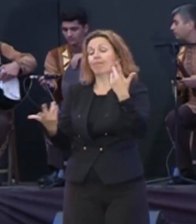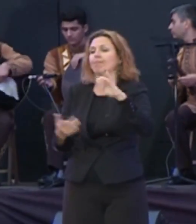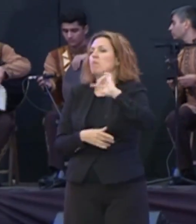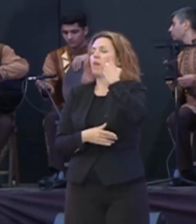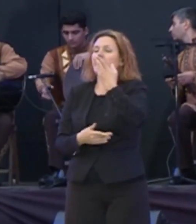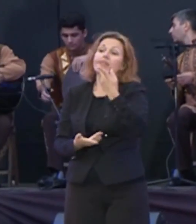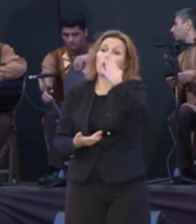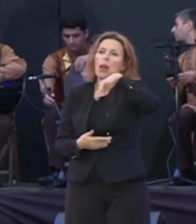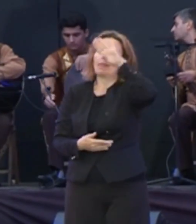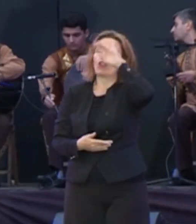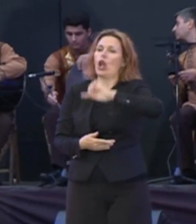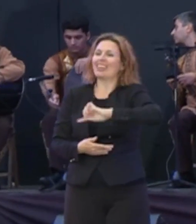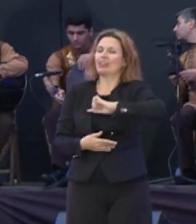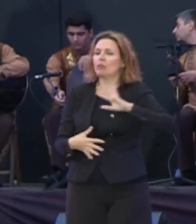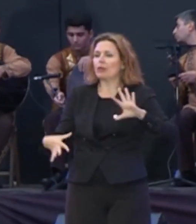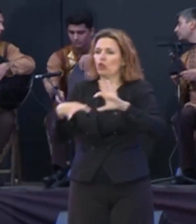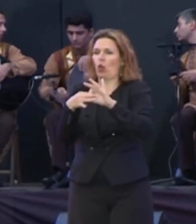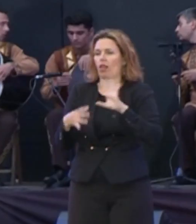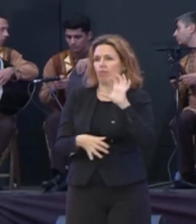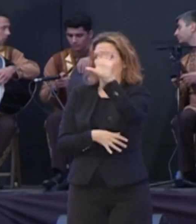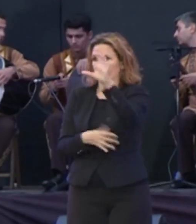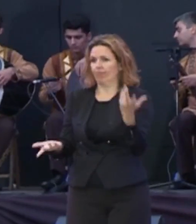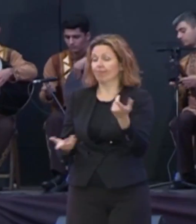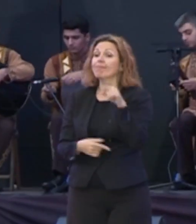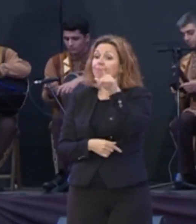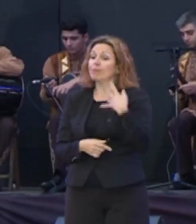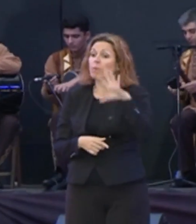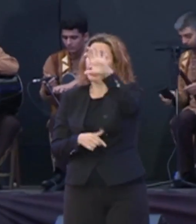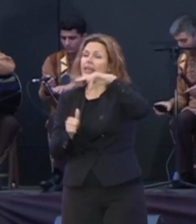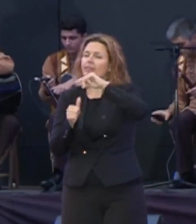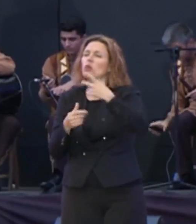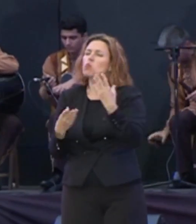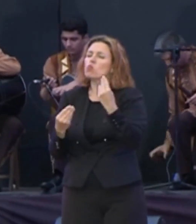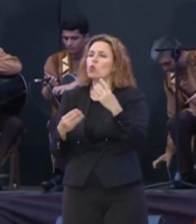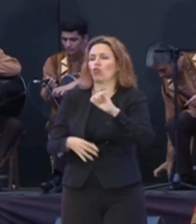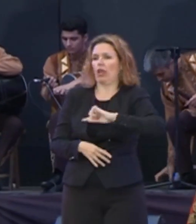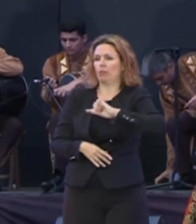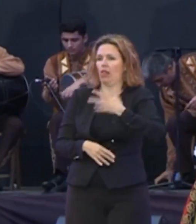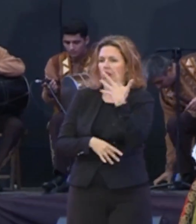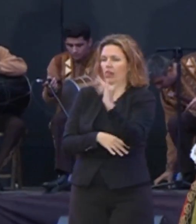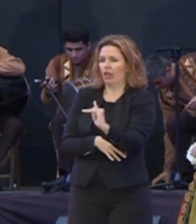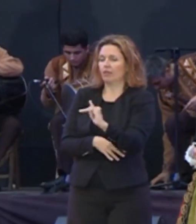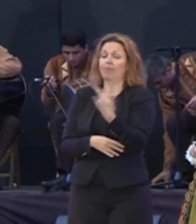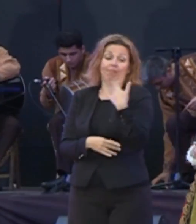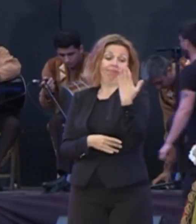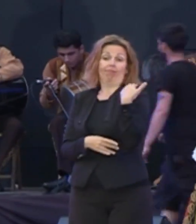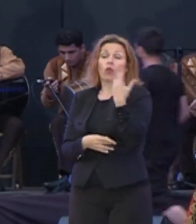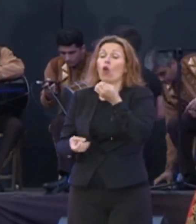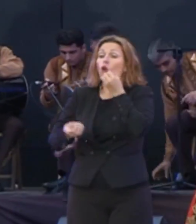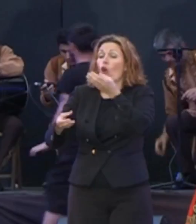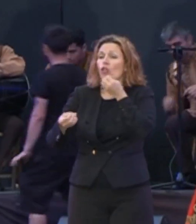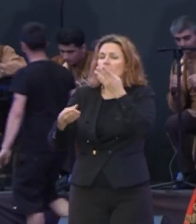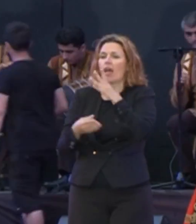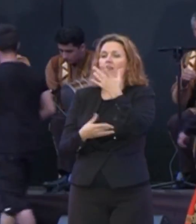el patrón espiritual del país. Y es un país lleno de espiritualidad. Les contaba estos días que son